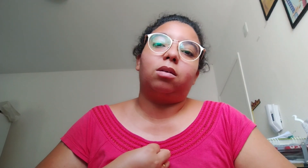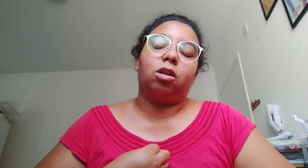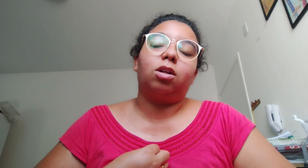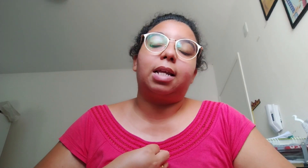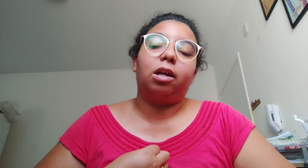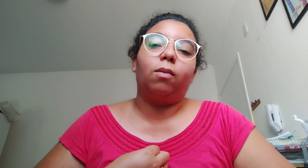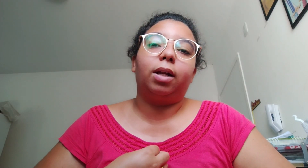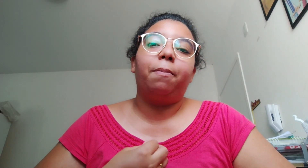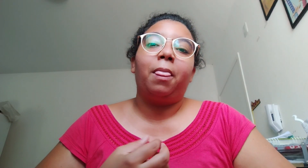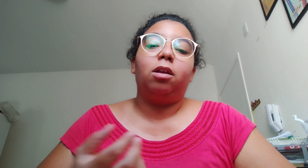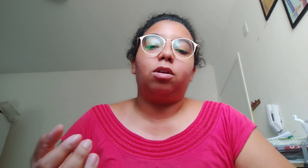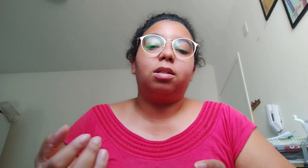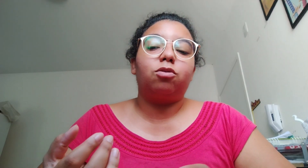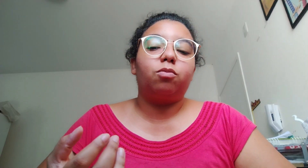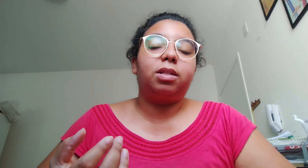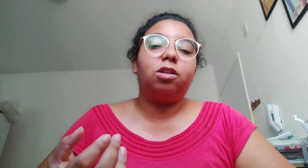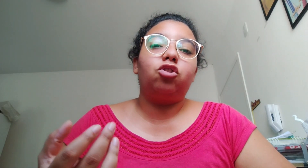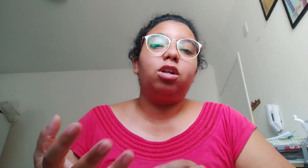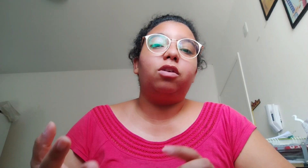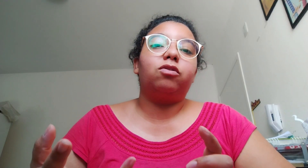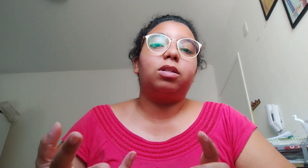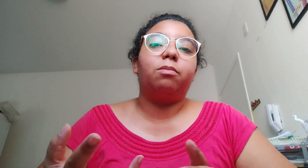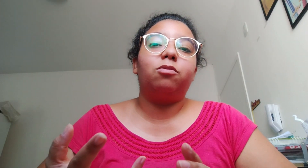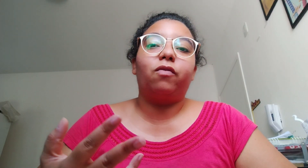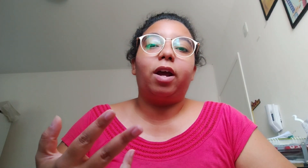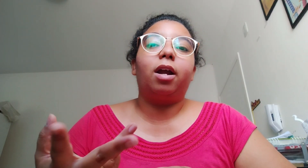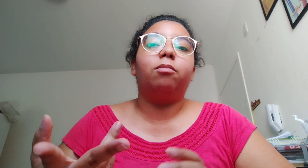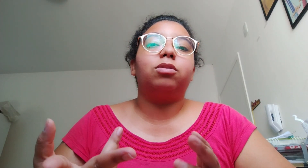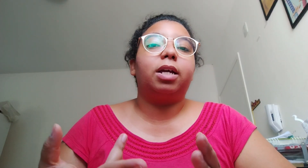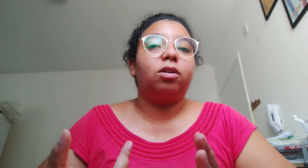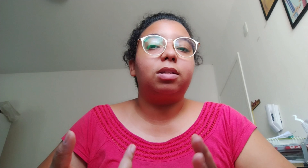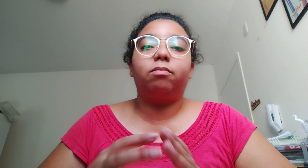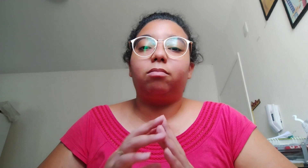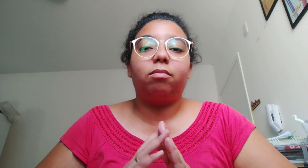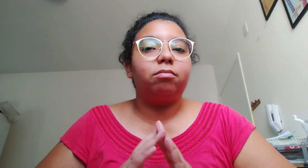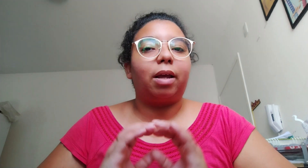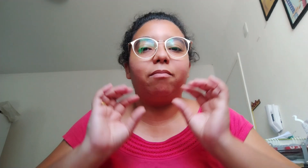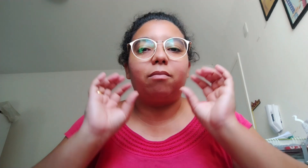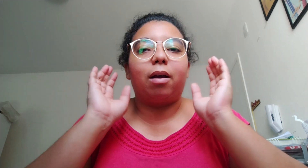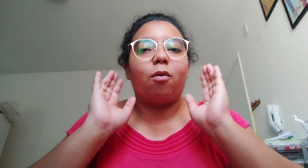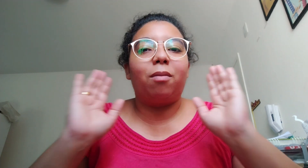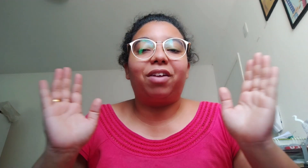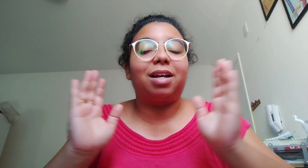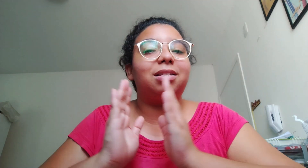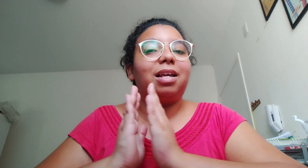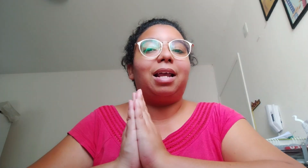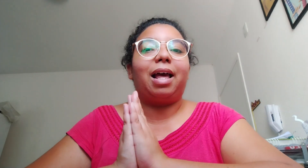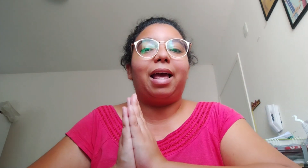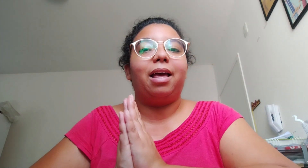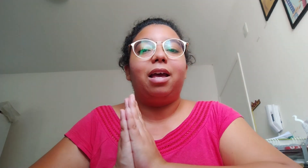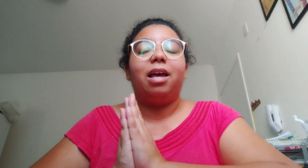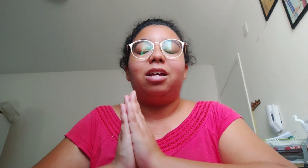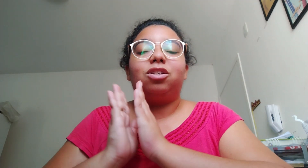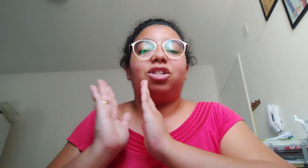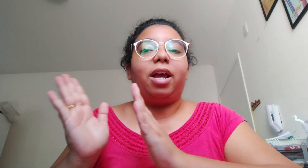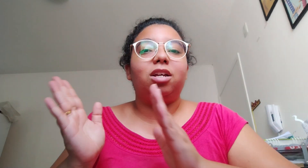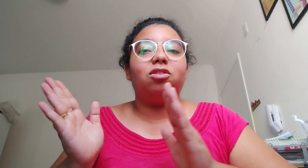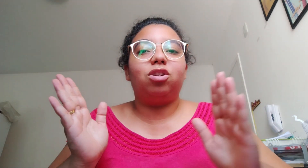nossa língua, né? Nós temos substantivos, nós temos verbos, né? Uma frase, ela é cheia